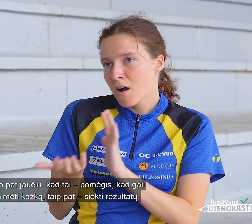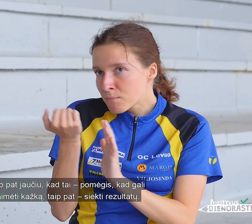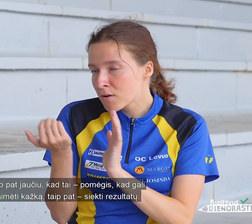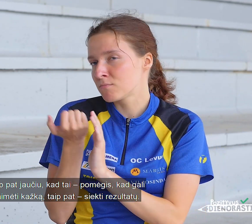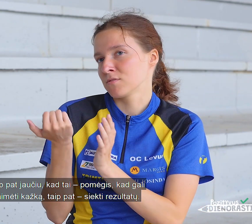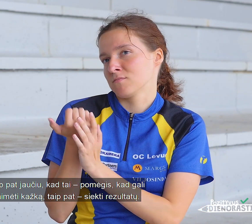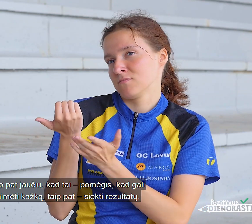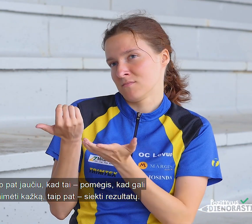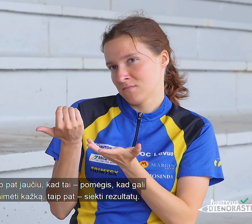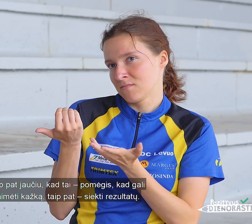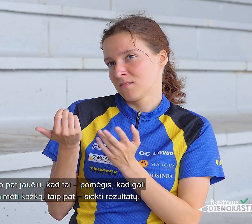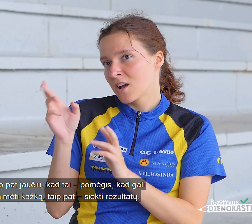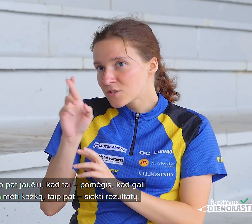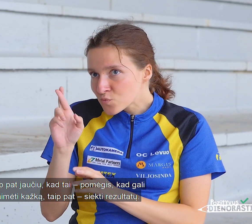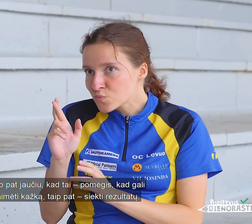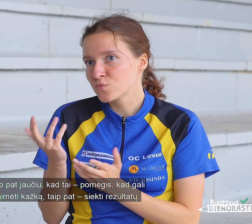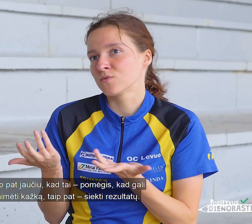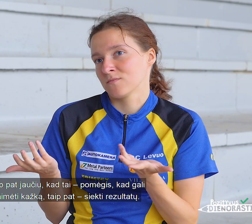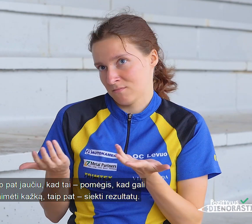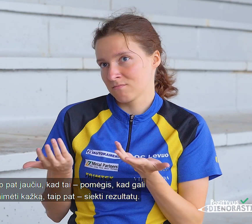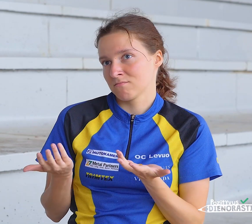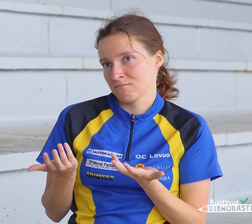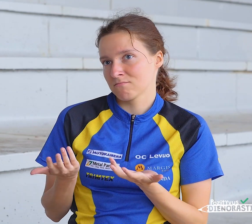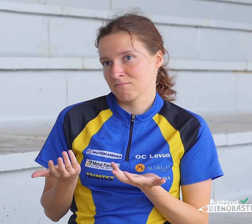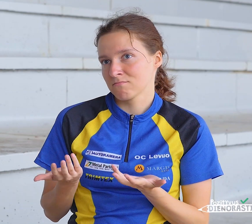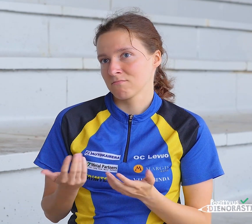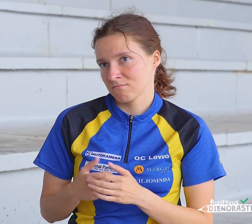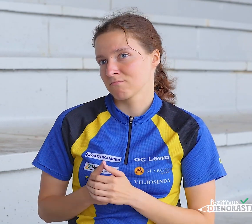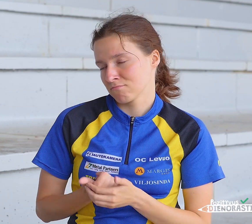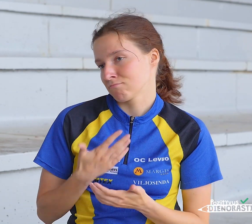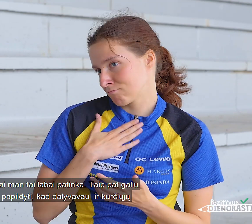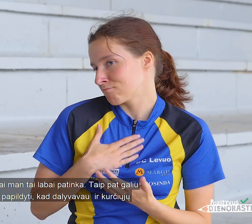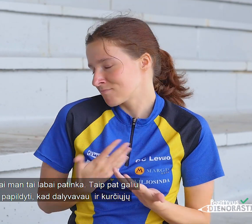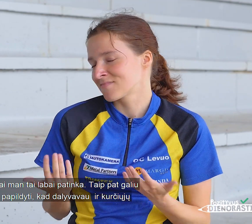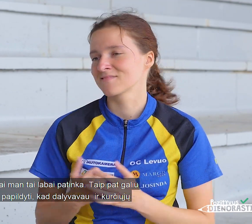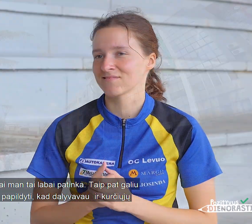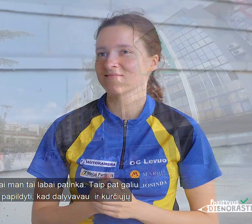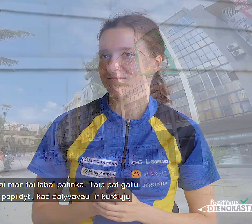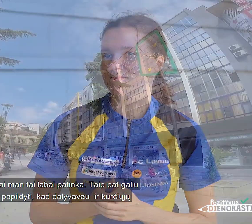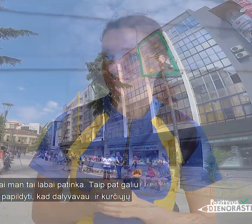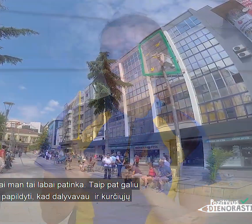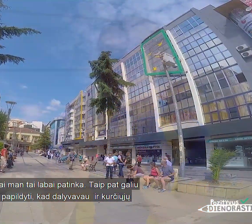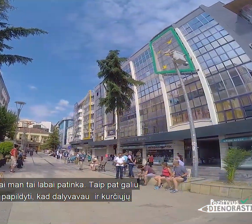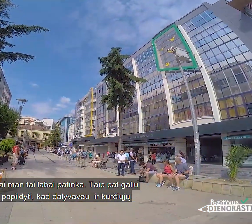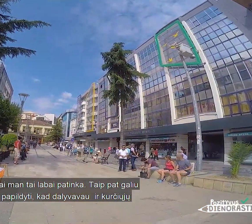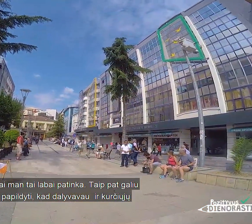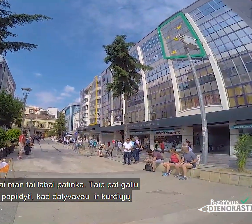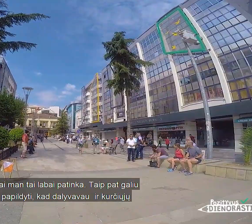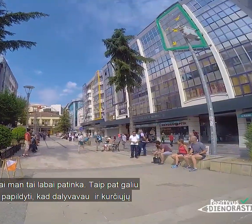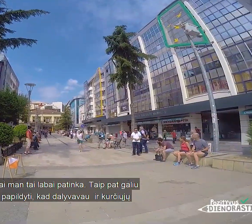gali laimėti kažką, taip pat siekti rezultatų. Tai man labai patinka. Taip pat galiu papildyti, kad